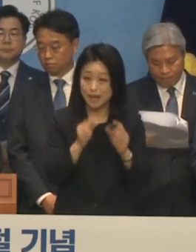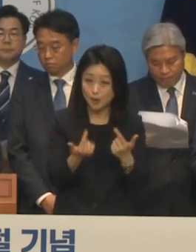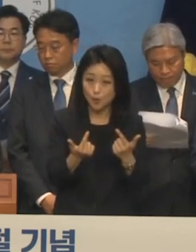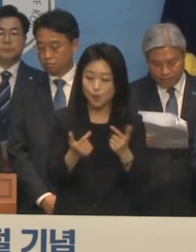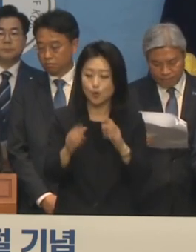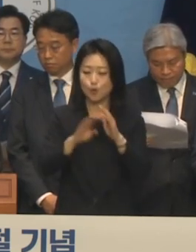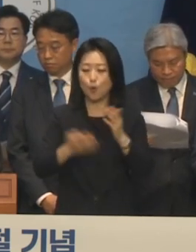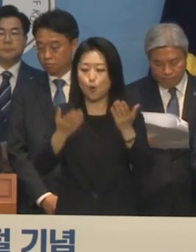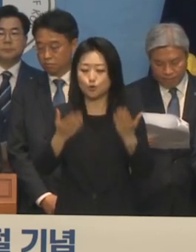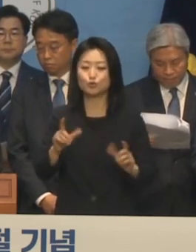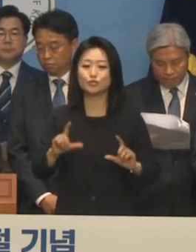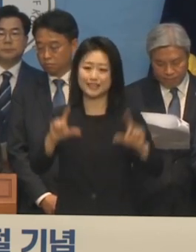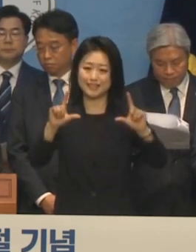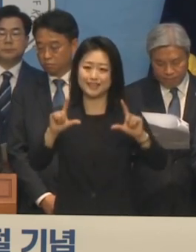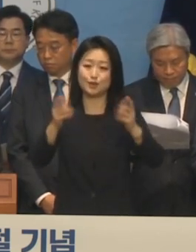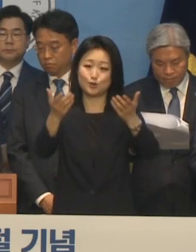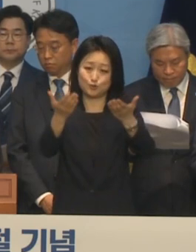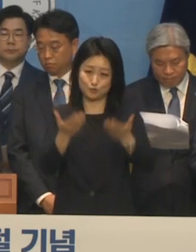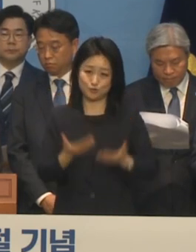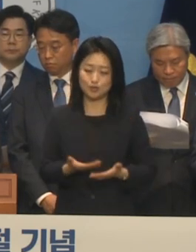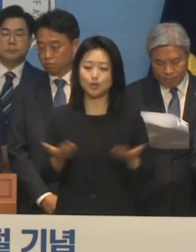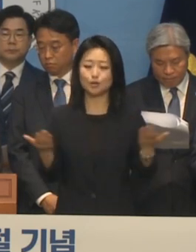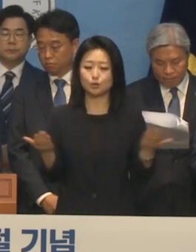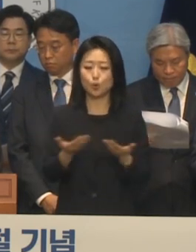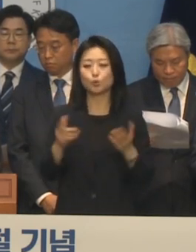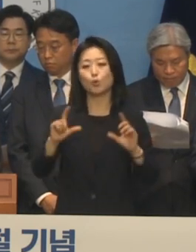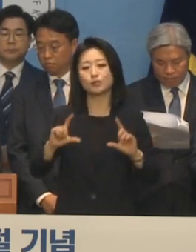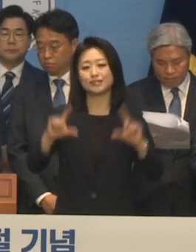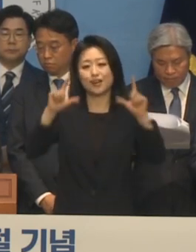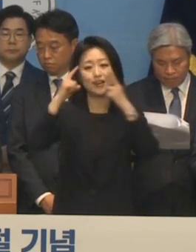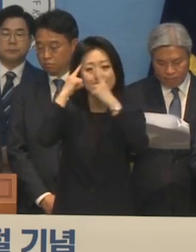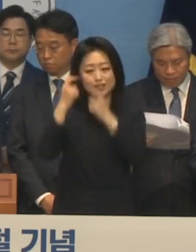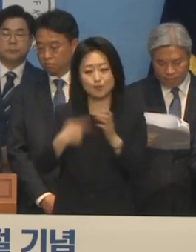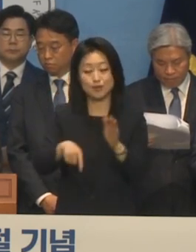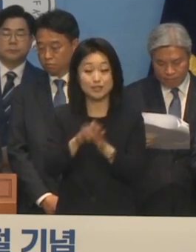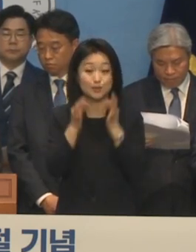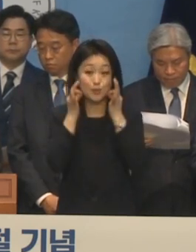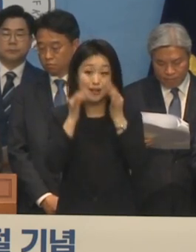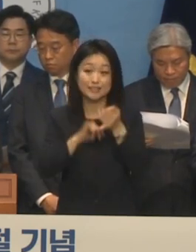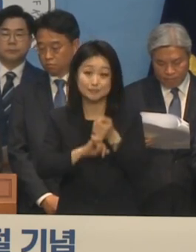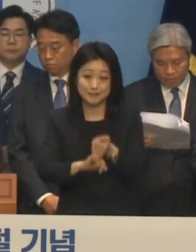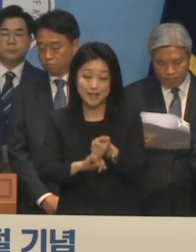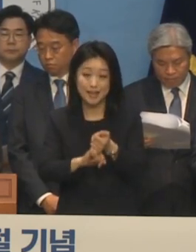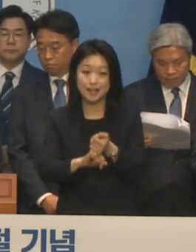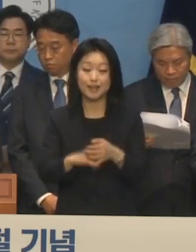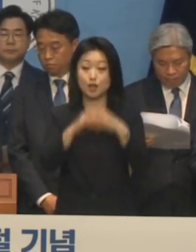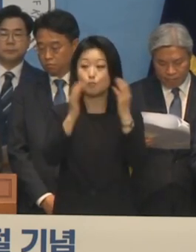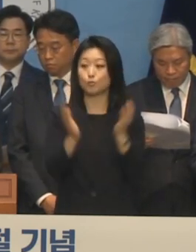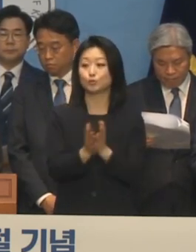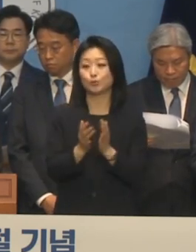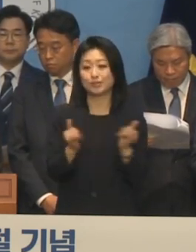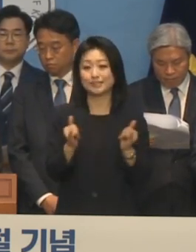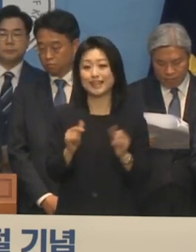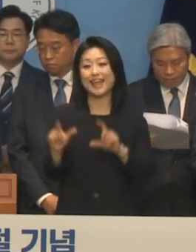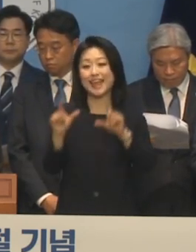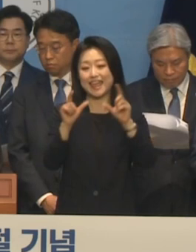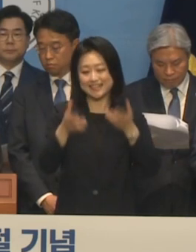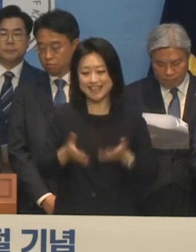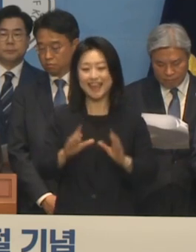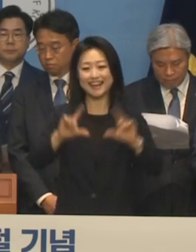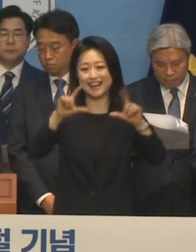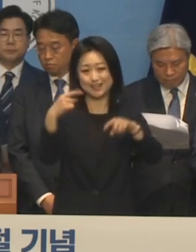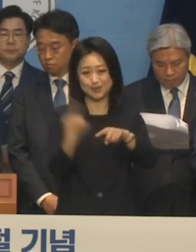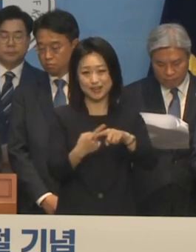공휴일로 보장되는 온전한 노동절로 기념될 수 있도록 노력하겠습니다. 모든 노동자들의 생일인 노동절을